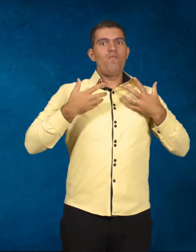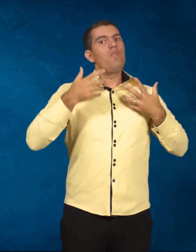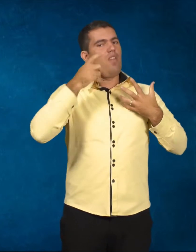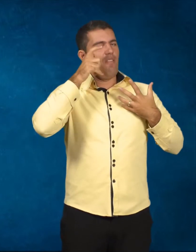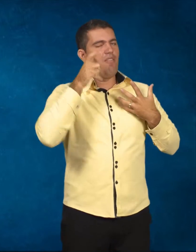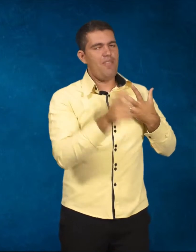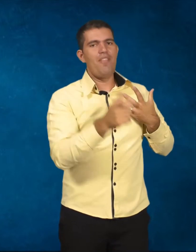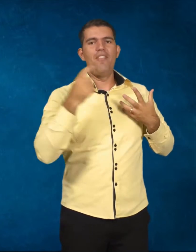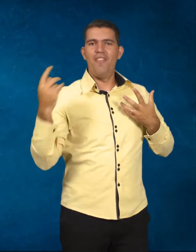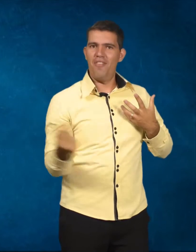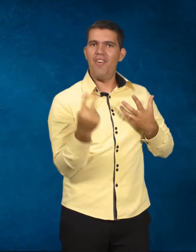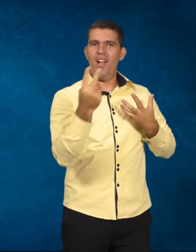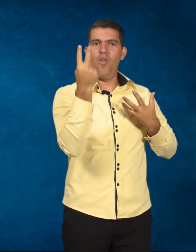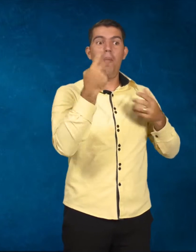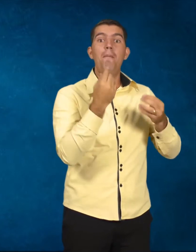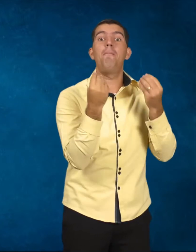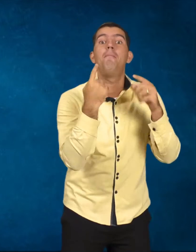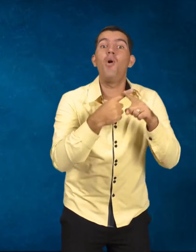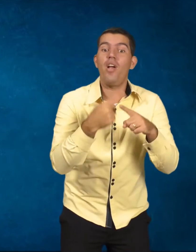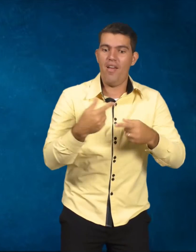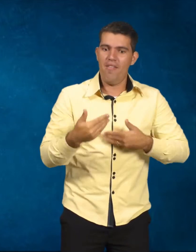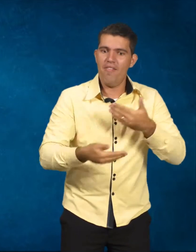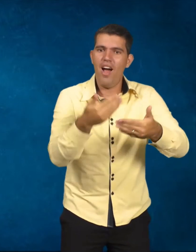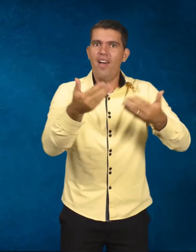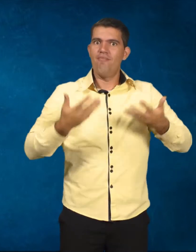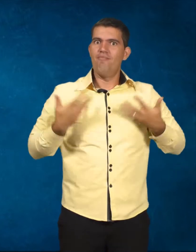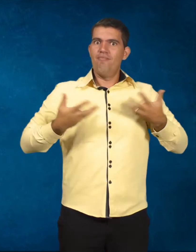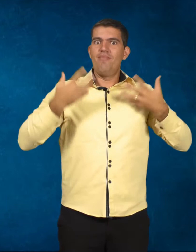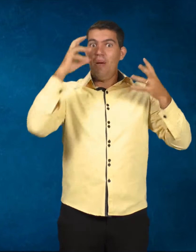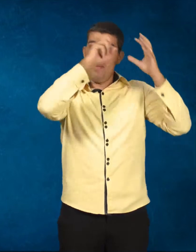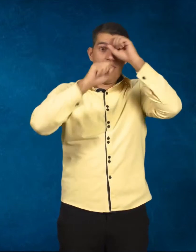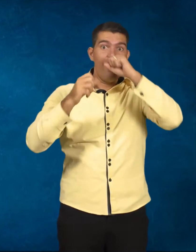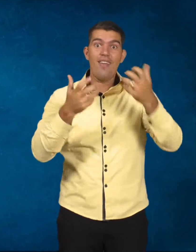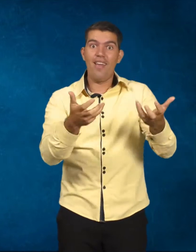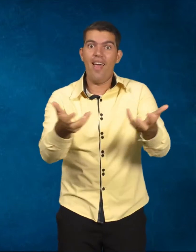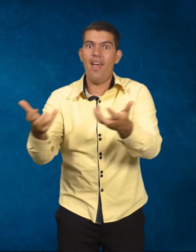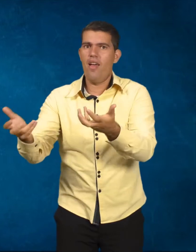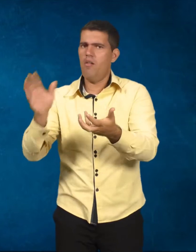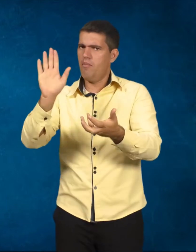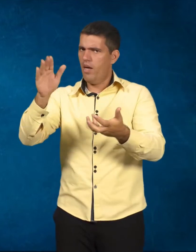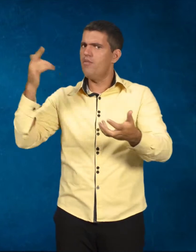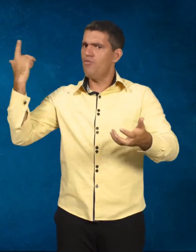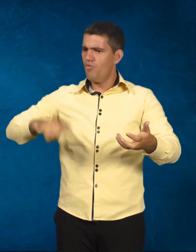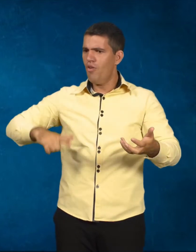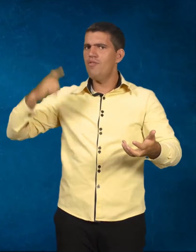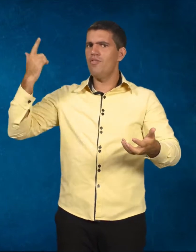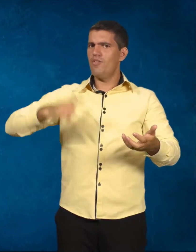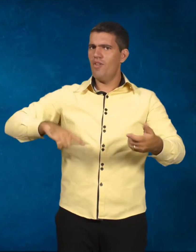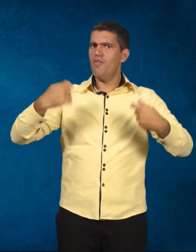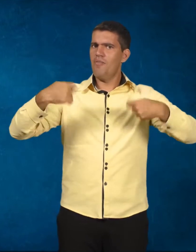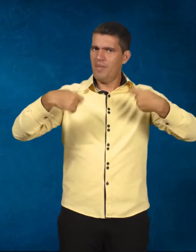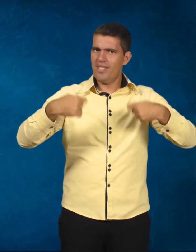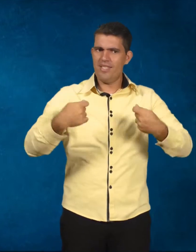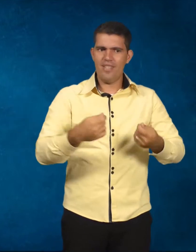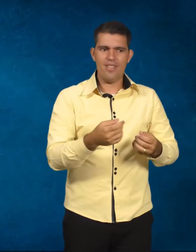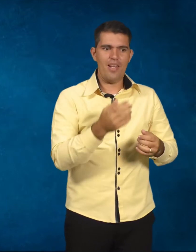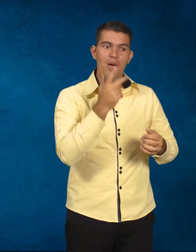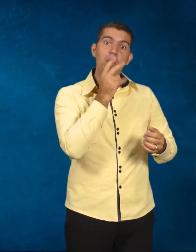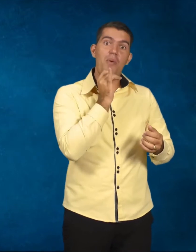criança para a aprendizagem. Contudo, ele não é contrário ao reforçamento, quer dizer, a oferta de recompensas